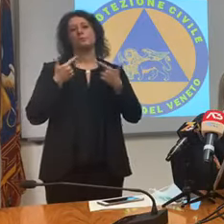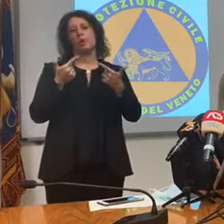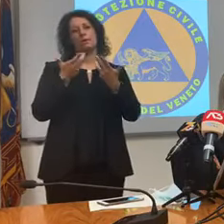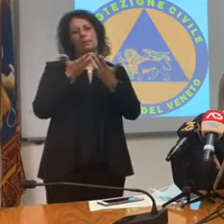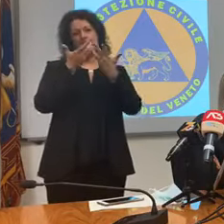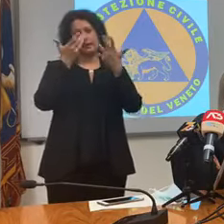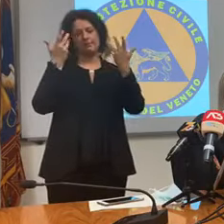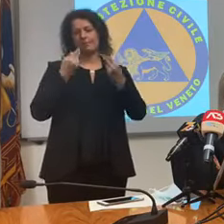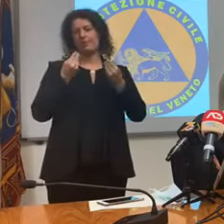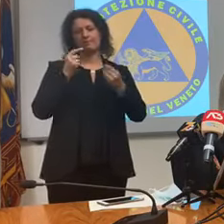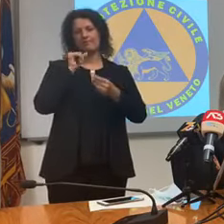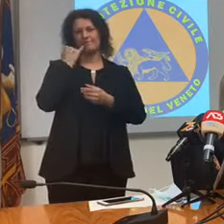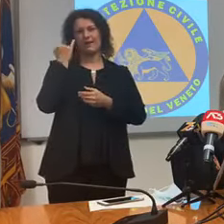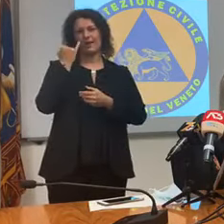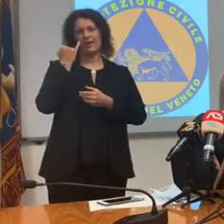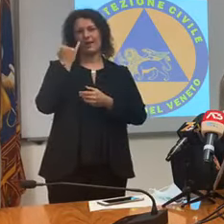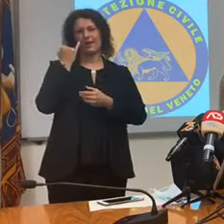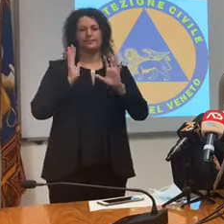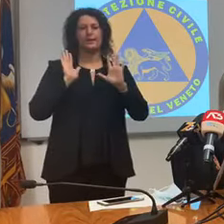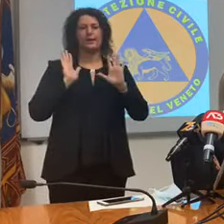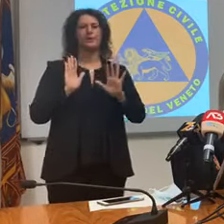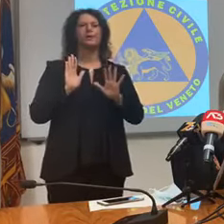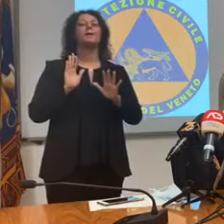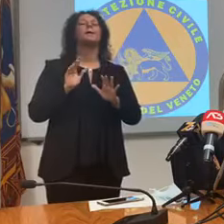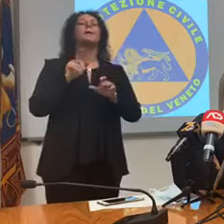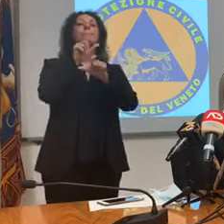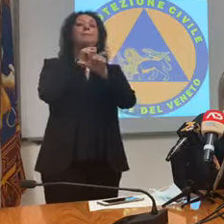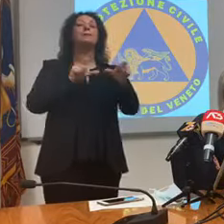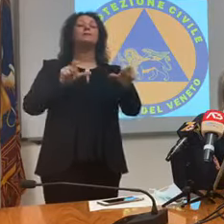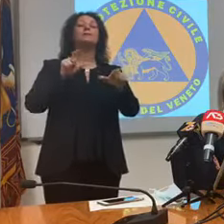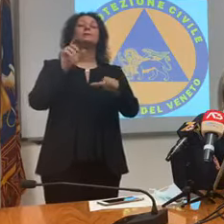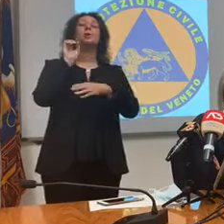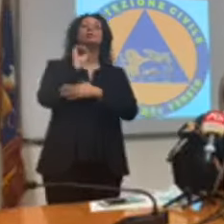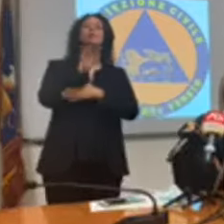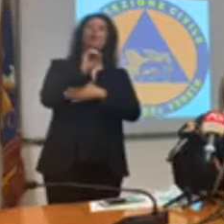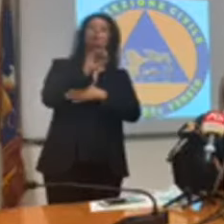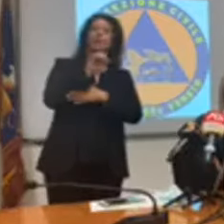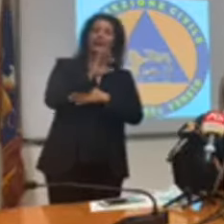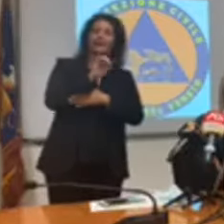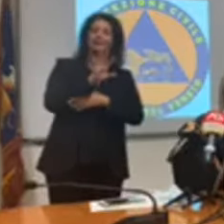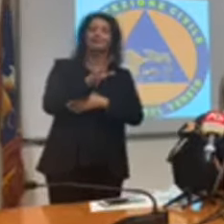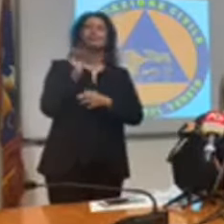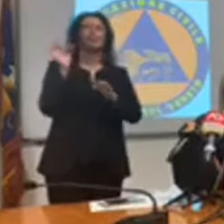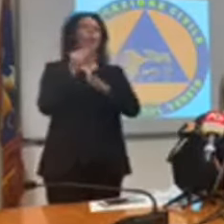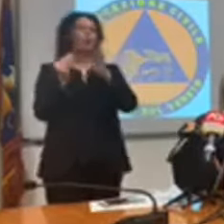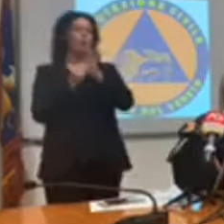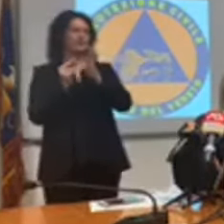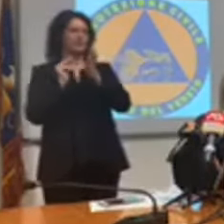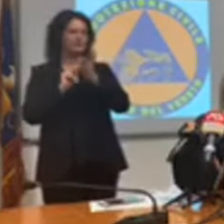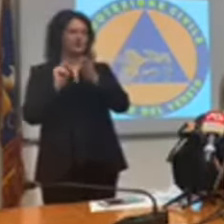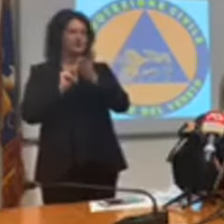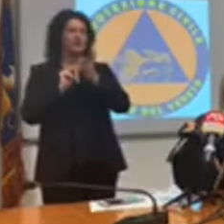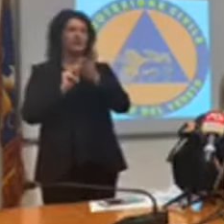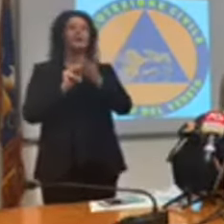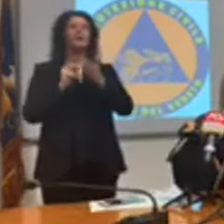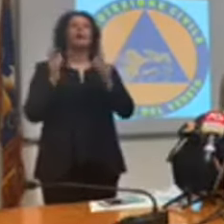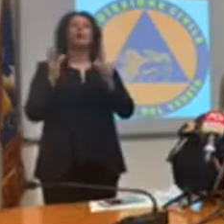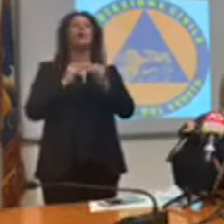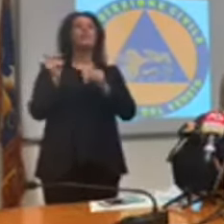facciamo confusione. Al personale non docente. Non stiamo facendo il test rapido, quello